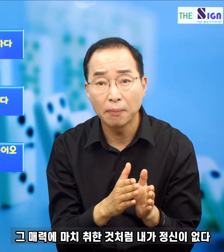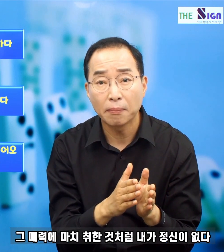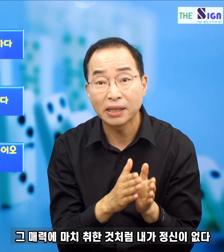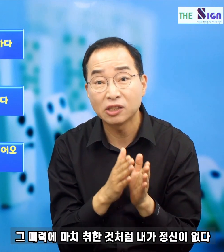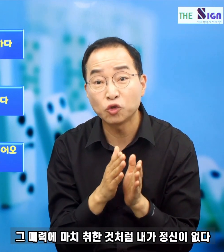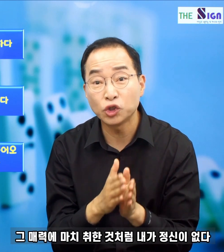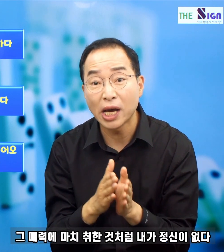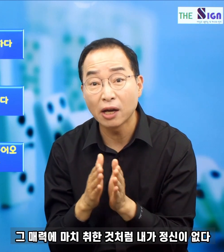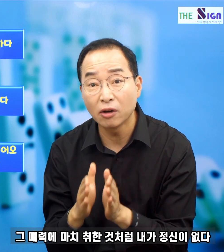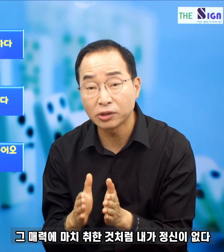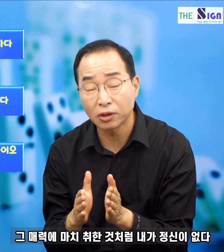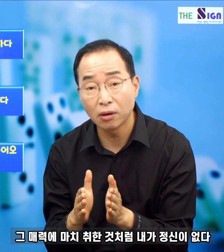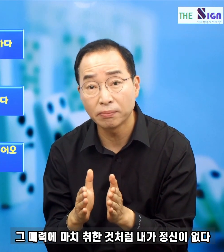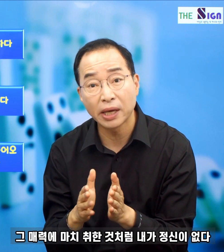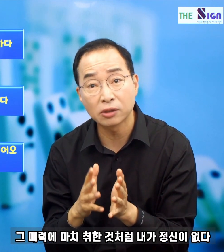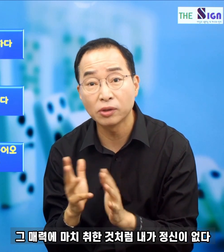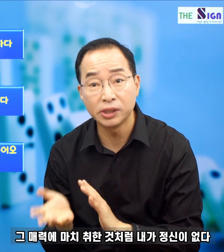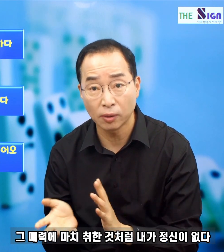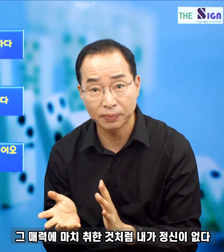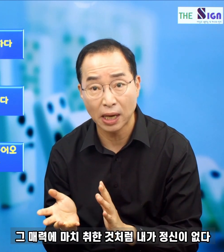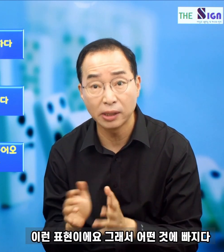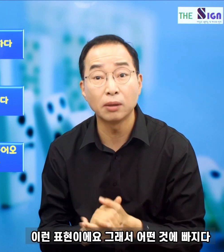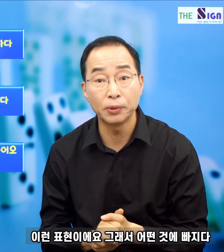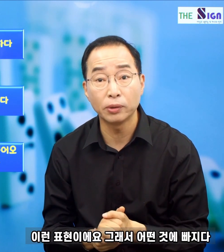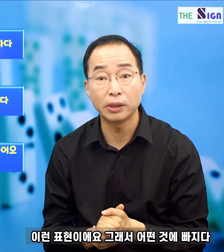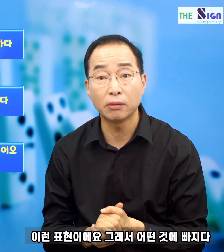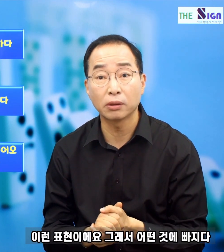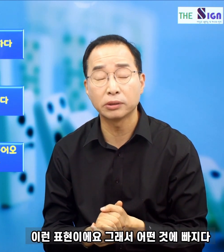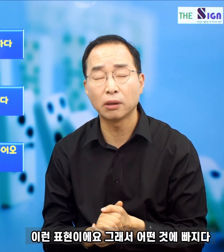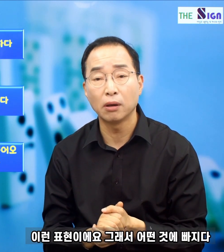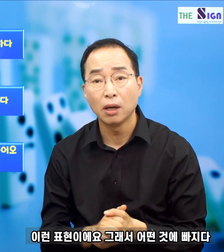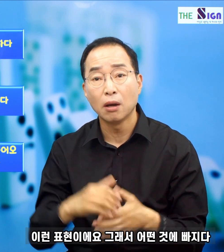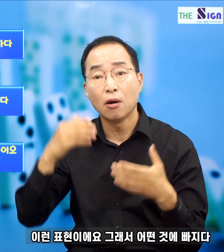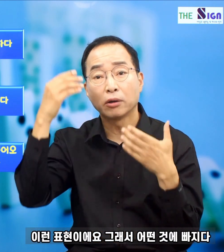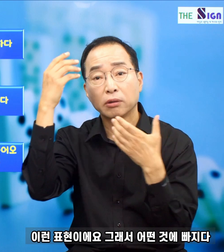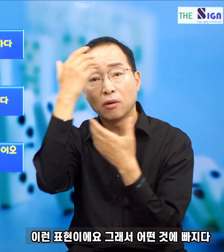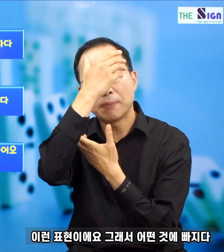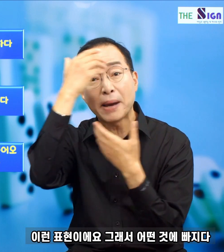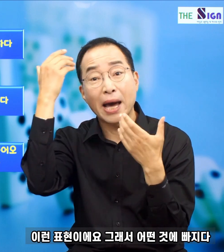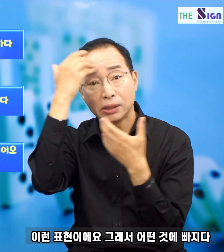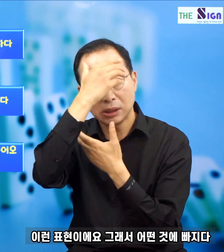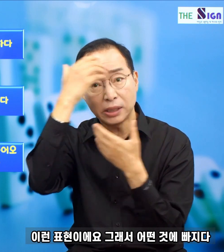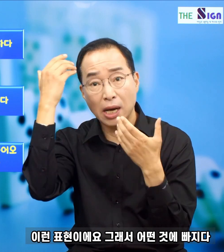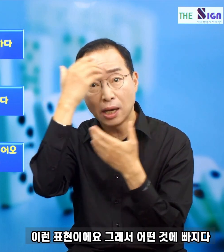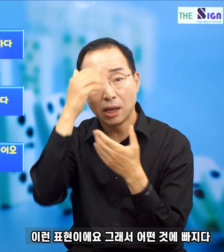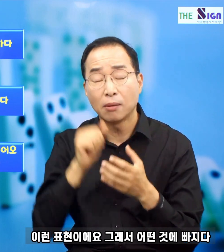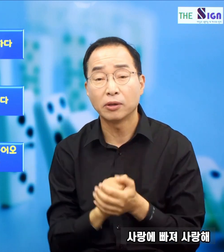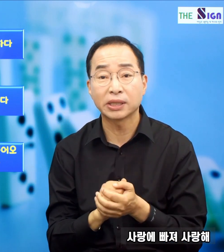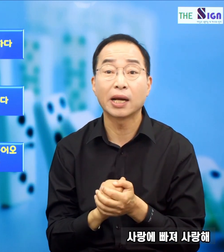마치 취한 것처럼 내가 정신이 없다 이런 표현이에요. 그래서 어떤 거에 빠지다, 사랑에